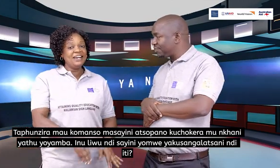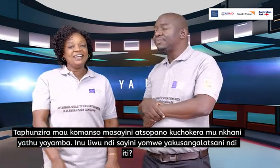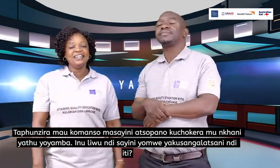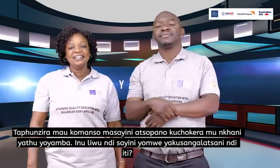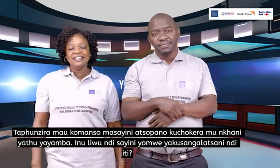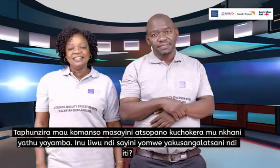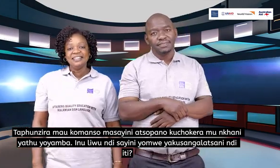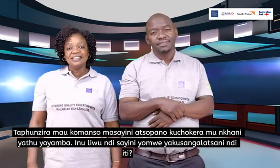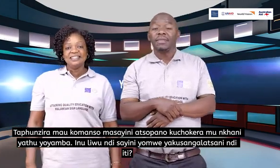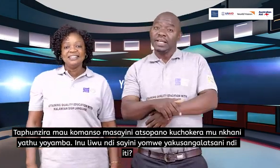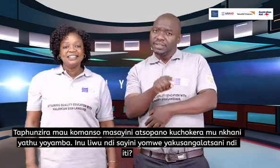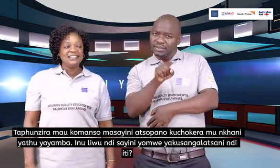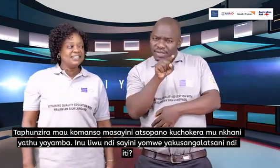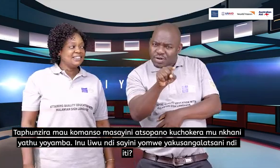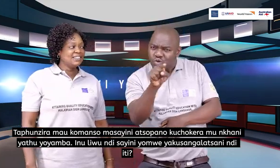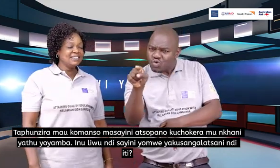yomwe yakusangalatsani ndi iti?